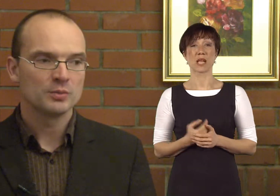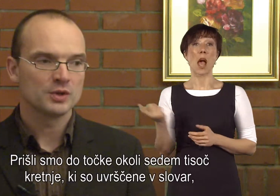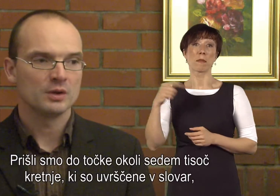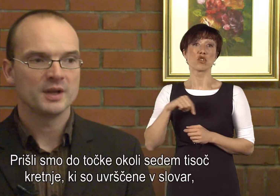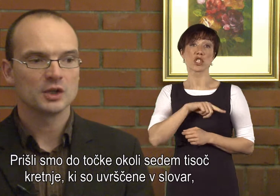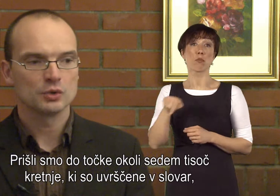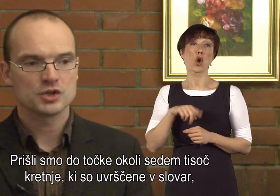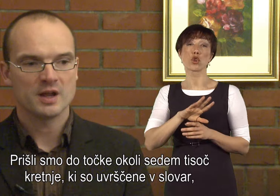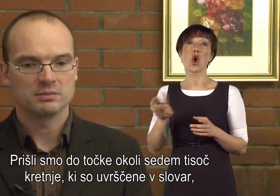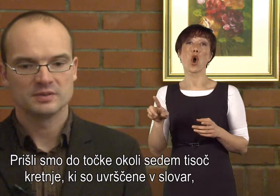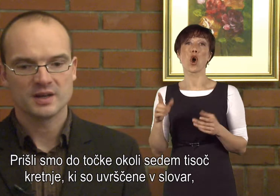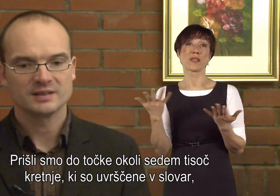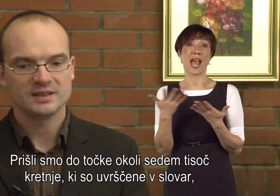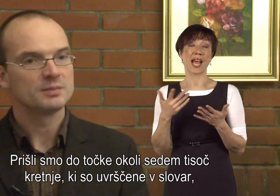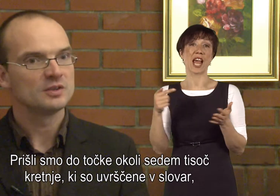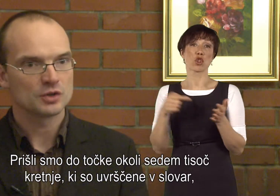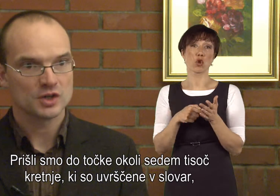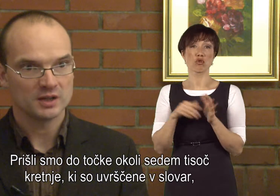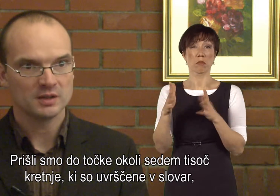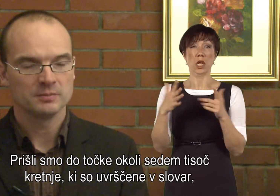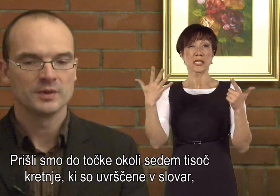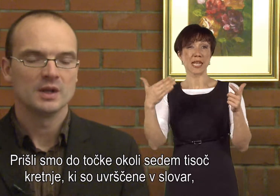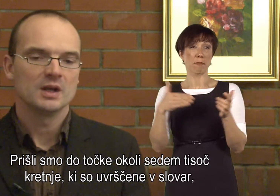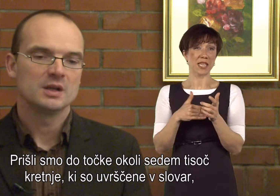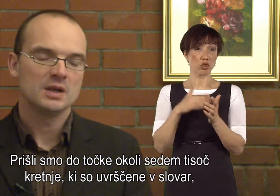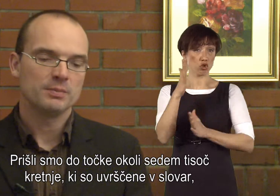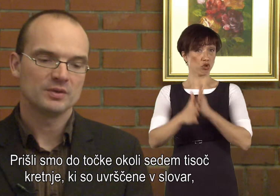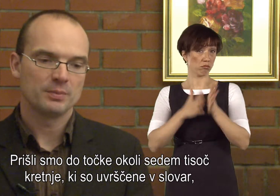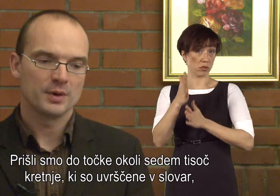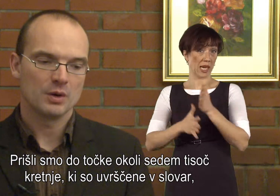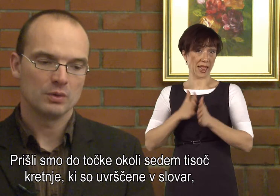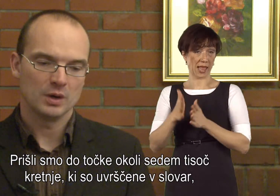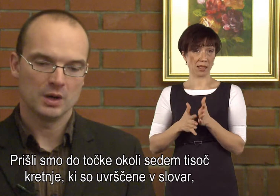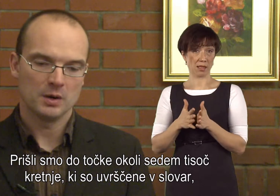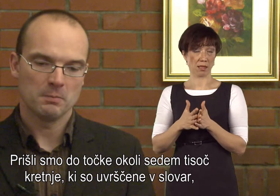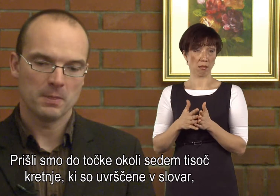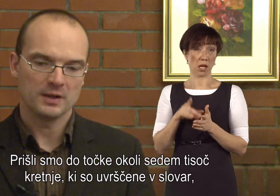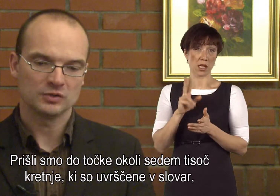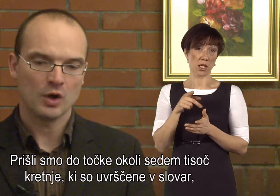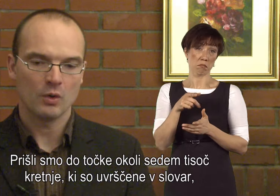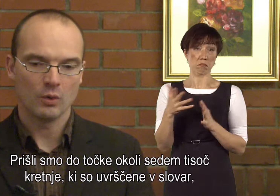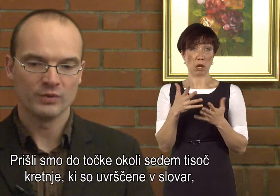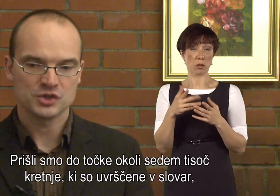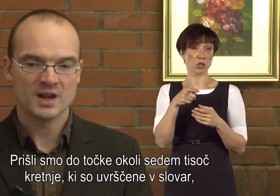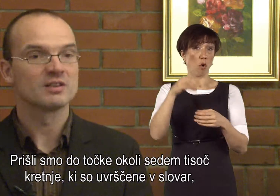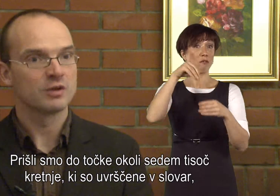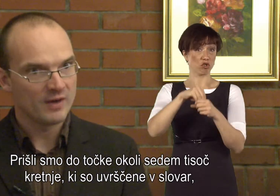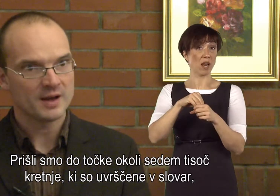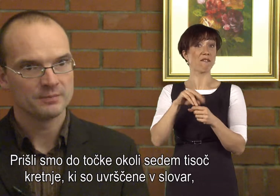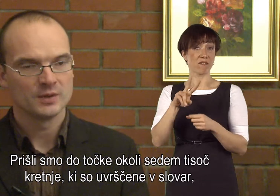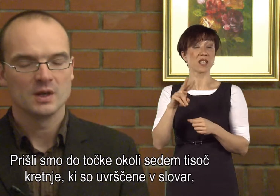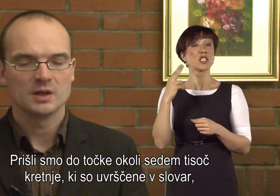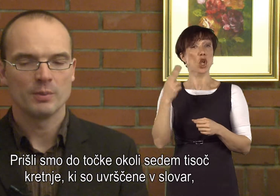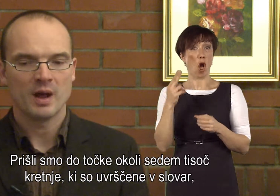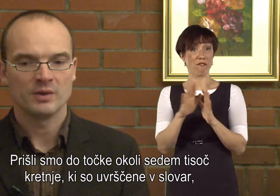Prišli smo do neke točke cirka 7000 kretenj, ki pravzaprav so uvrščene v